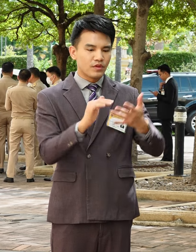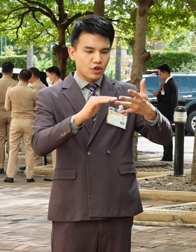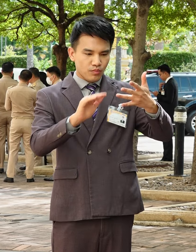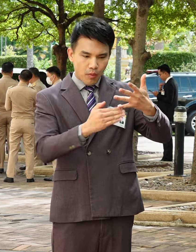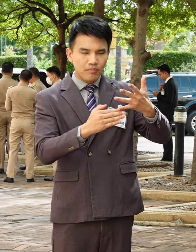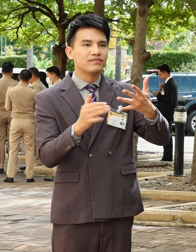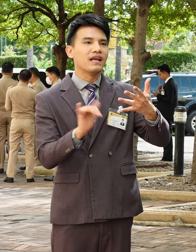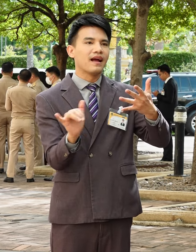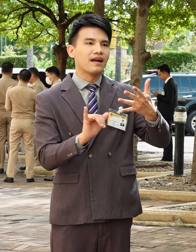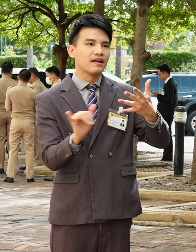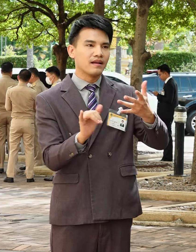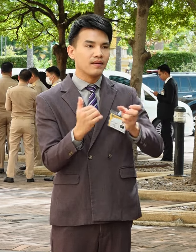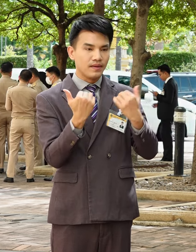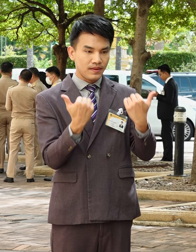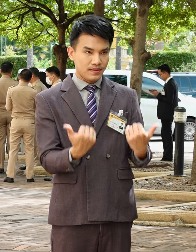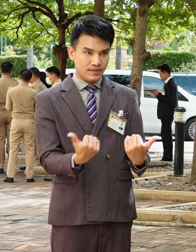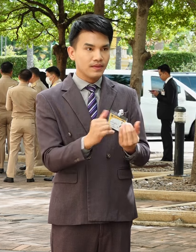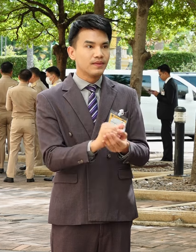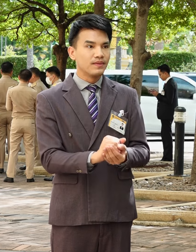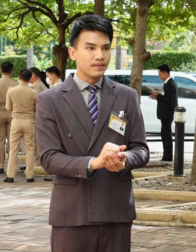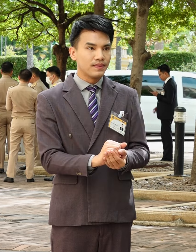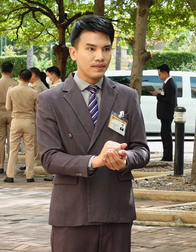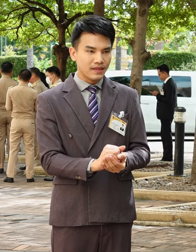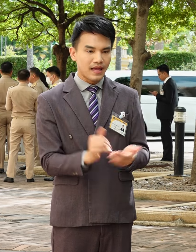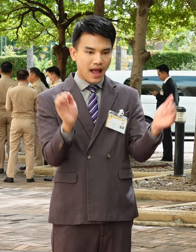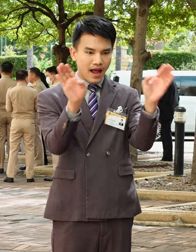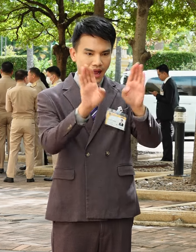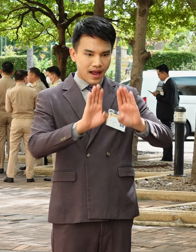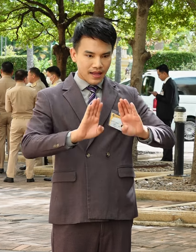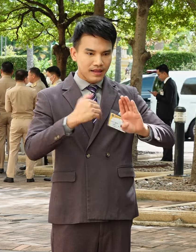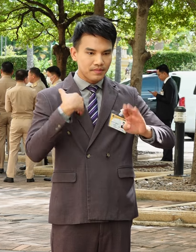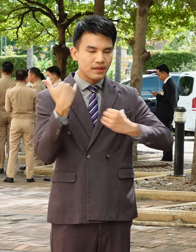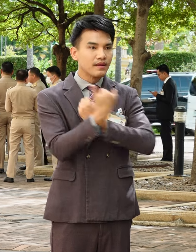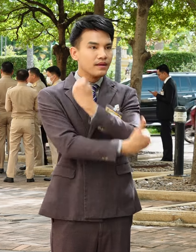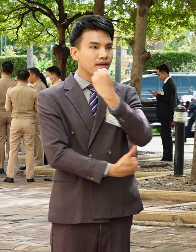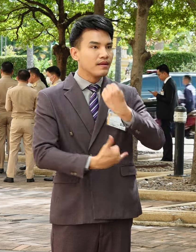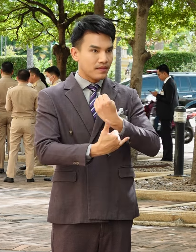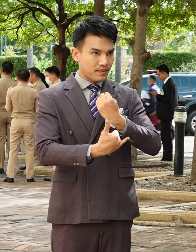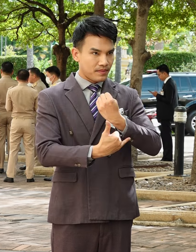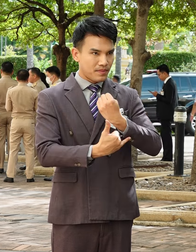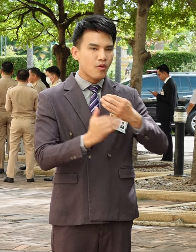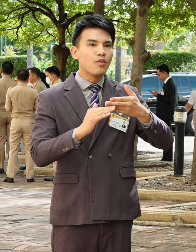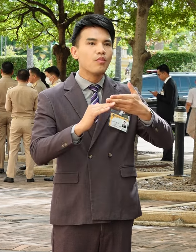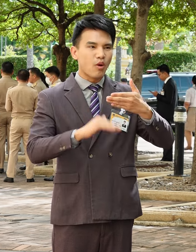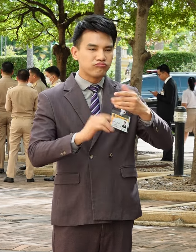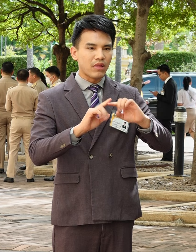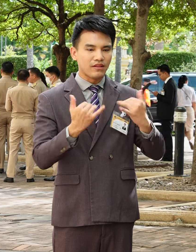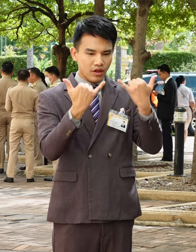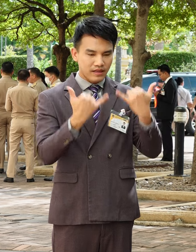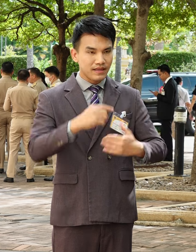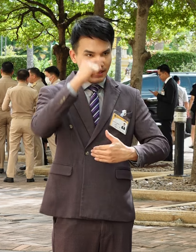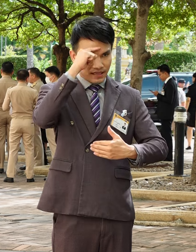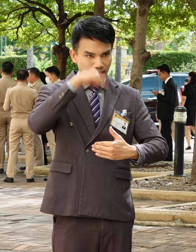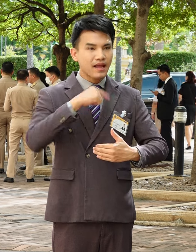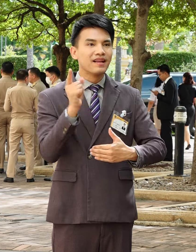างไรนะครับซึ่งในแถบภูมิภาคอาเซียนนะครับก็มีบางประเทศที่ได้ถูกลดลำดับลงไปแต่ว่าประเทศไทย